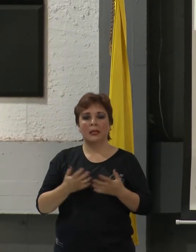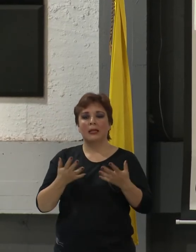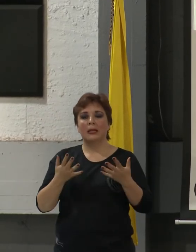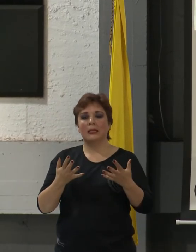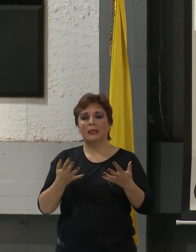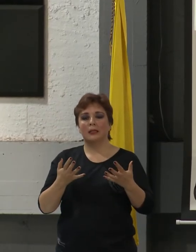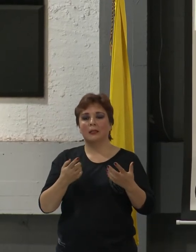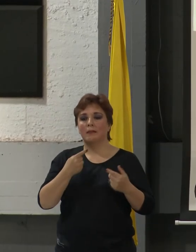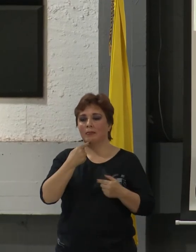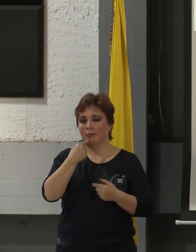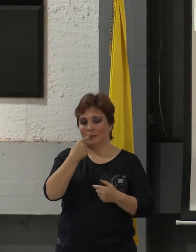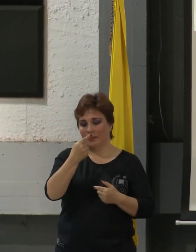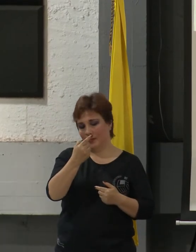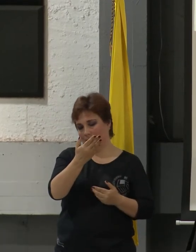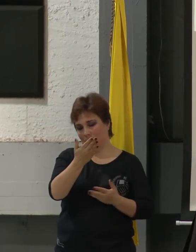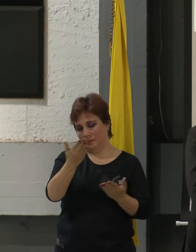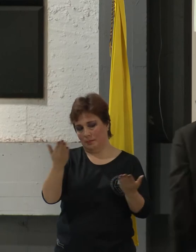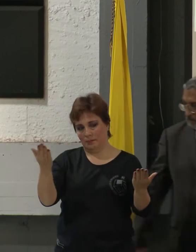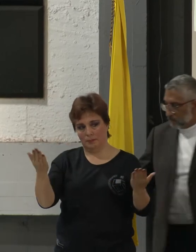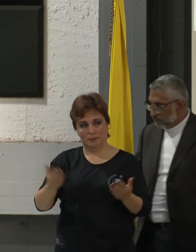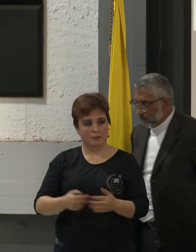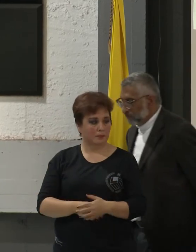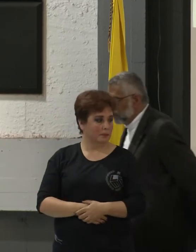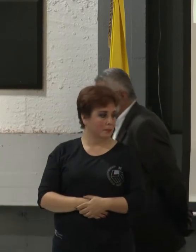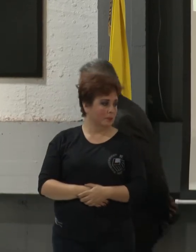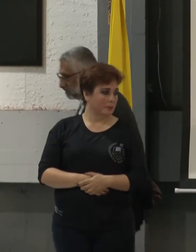dirigirse a todos nosotros